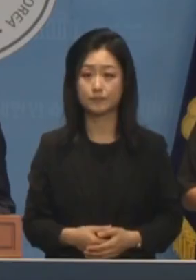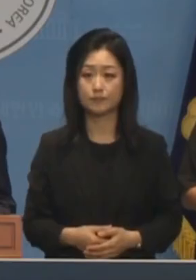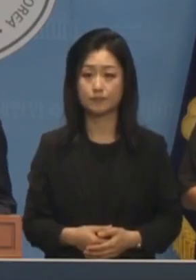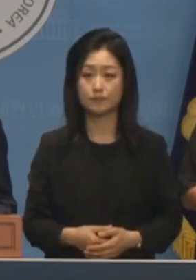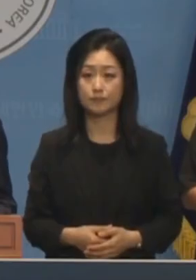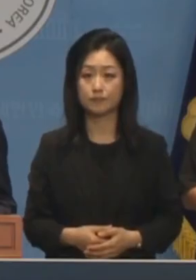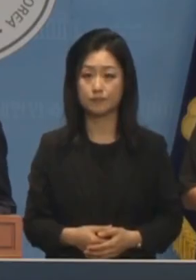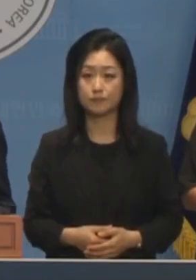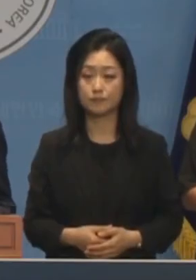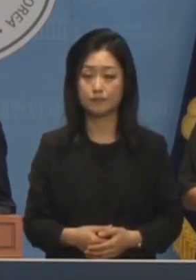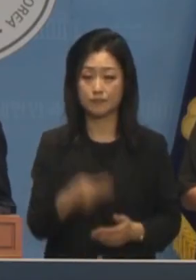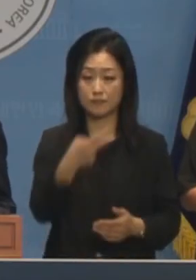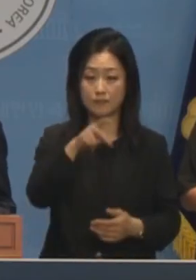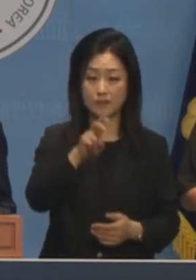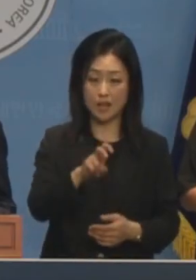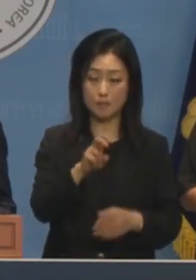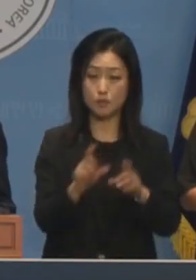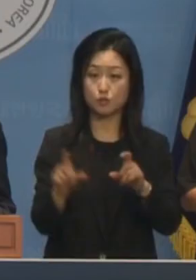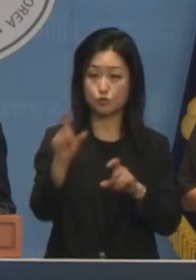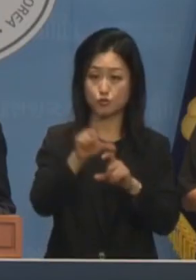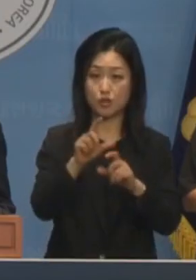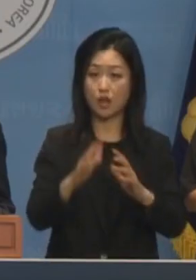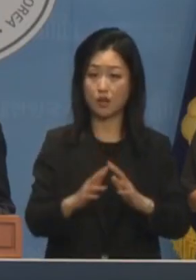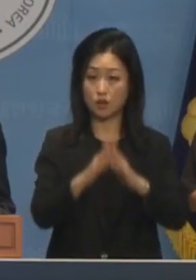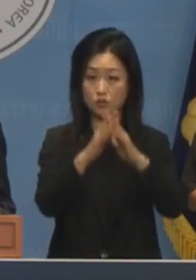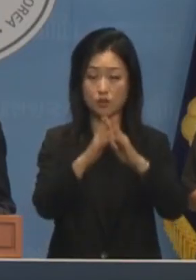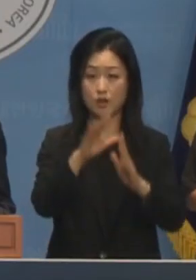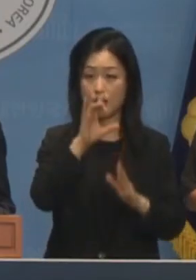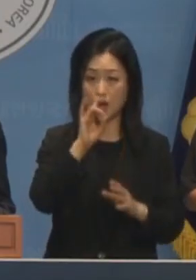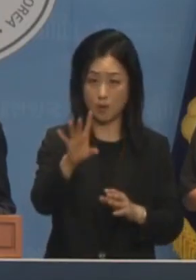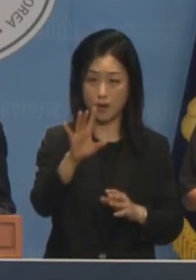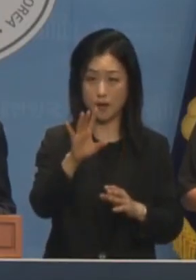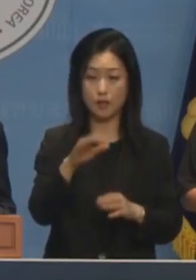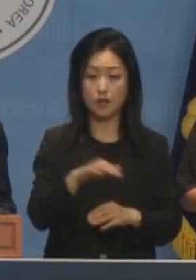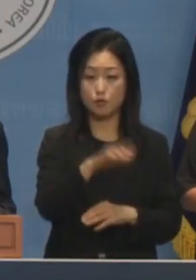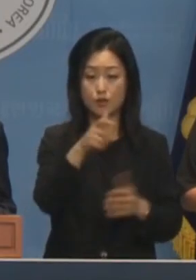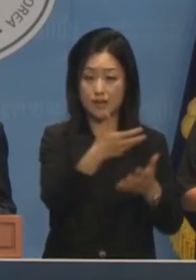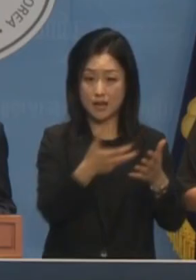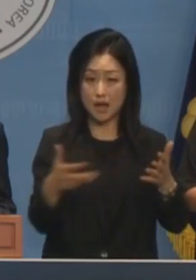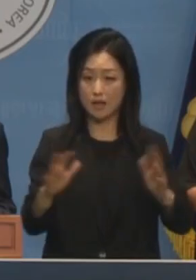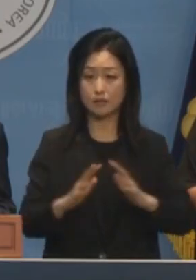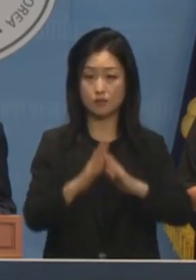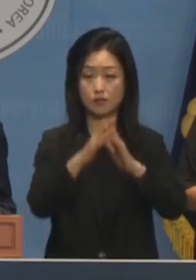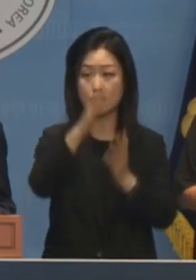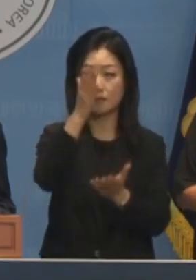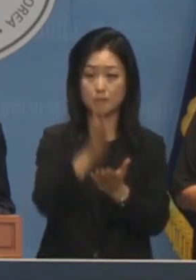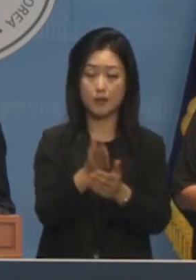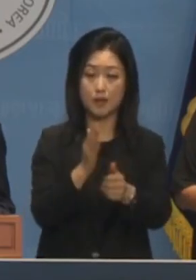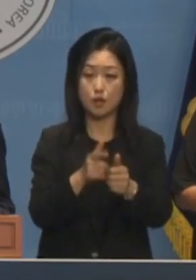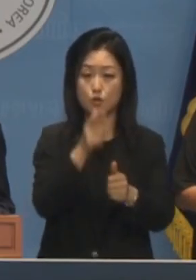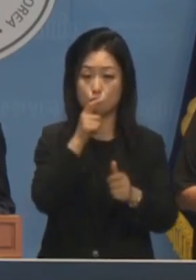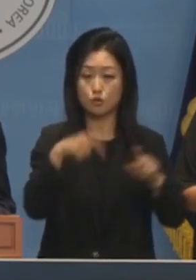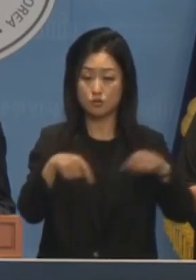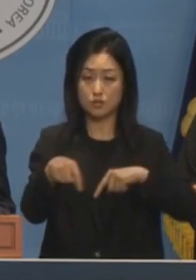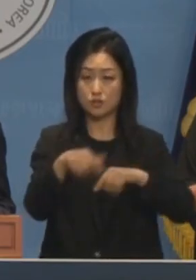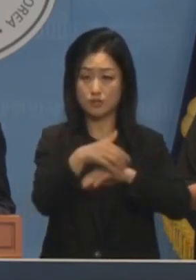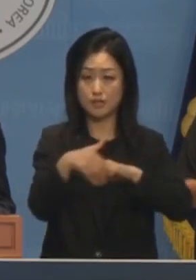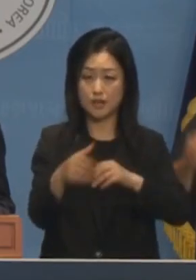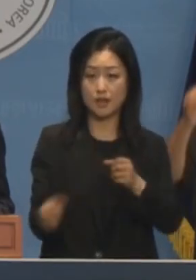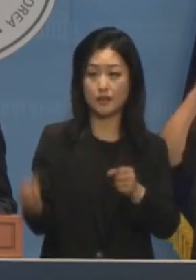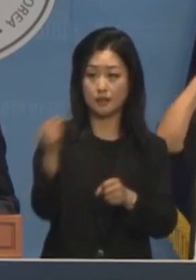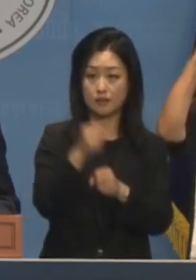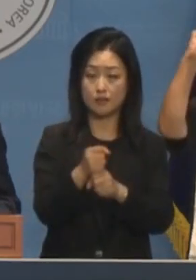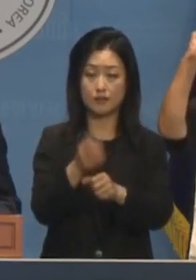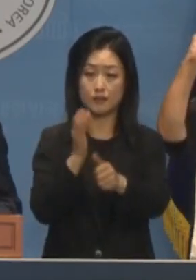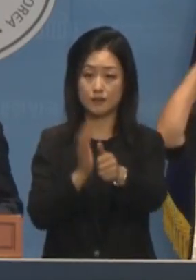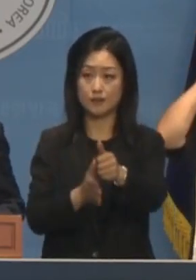하나, 댐 추가 건설, 하천 주설 등 우리 강 죽이는 토건 사업 중단하고 물 정책을 정상화하라.